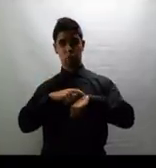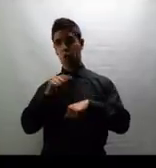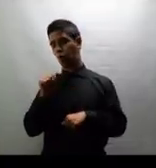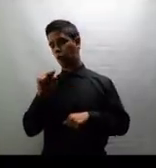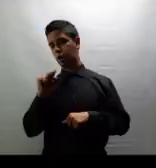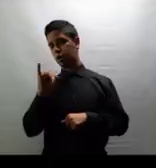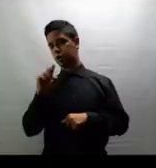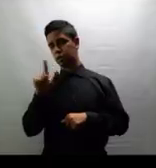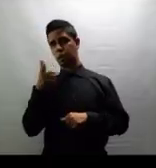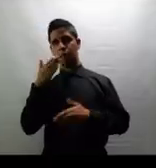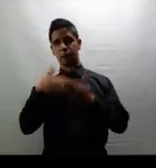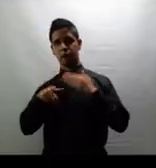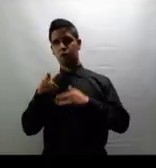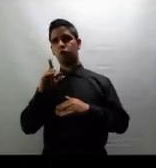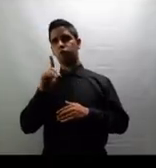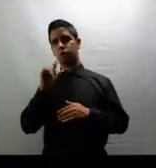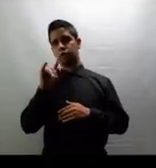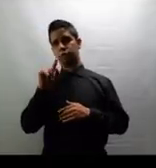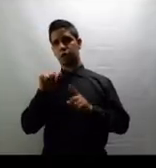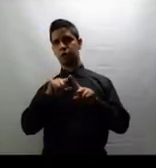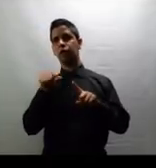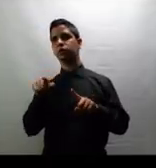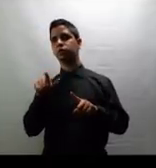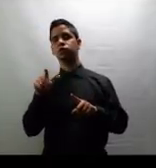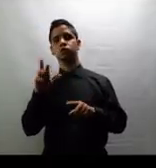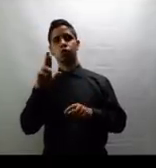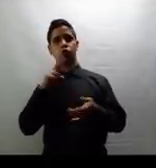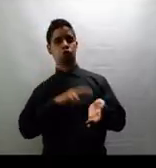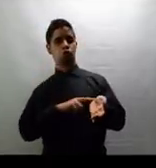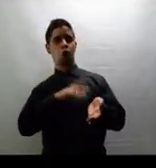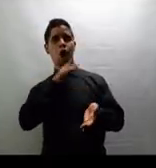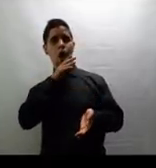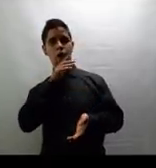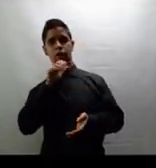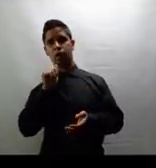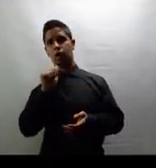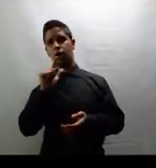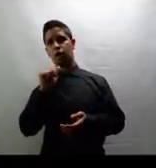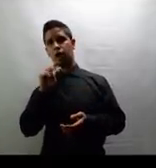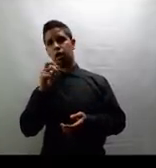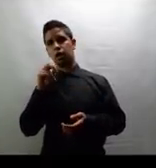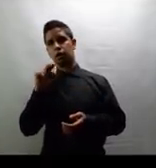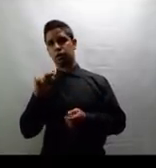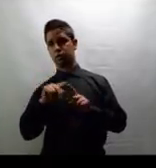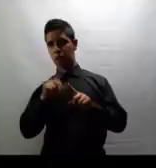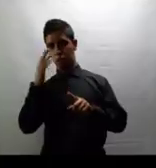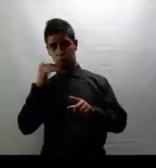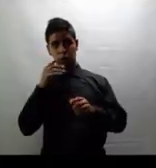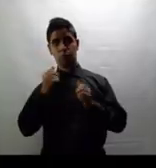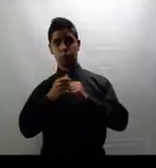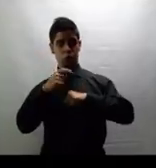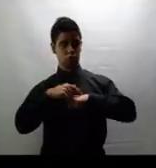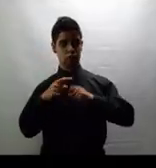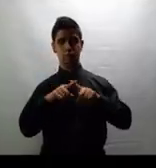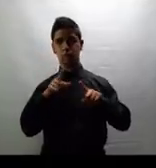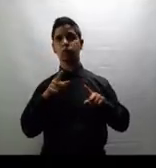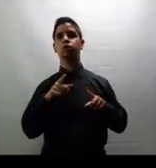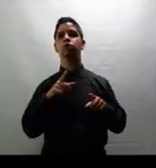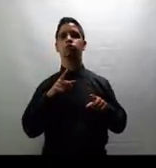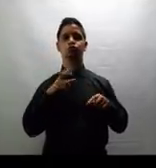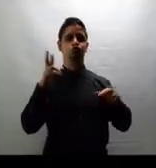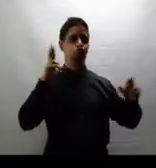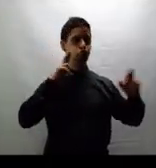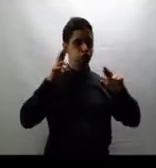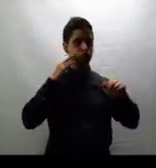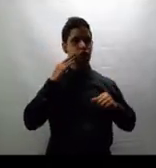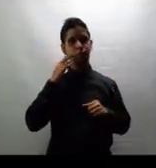un debate es roselló habla del alacrán y se quedó ahí porque no se sacaron un reggaeton de cuidado con el alacrán que